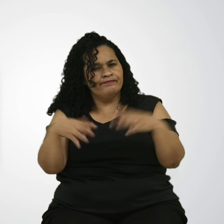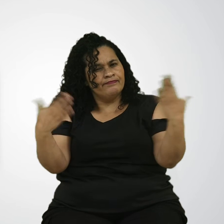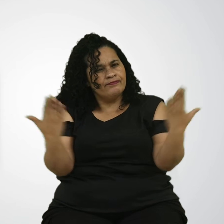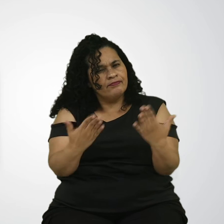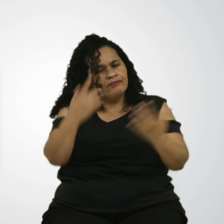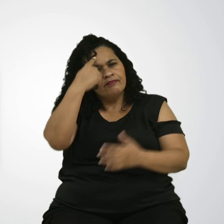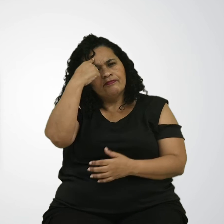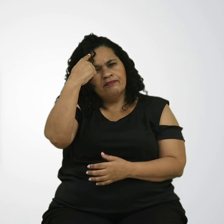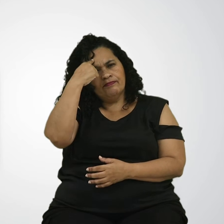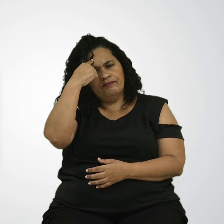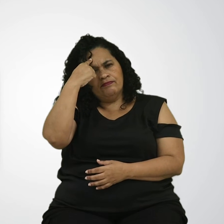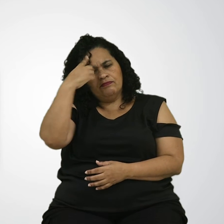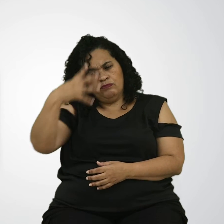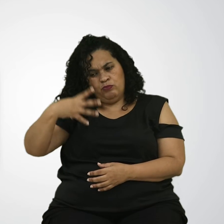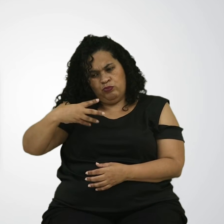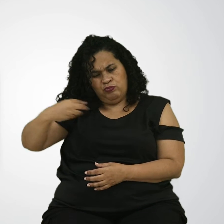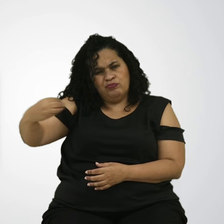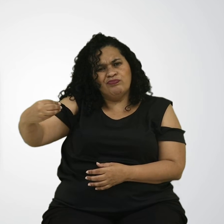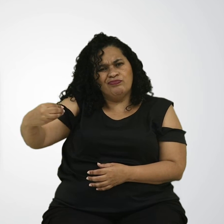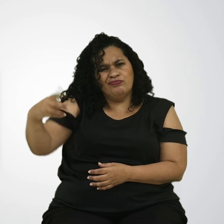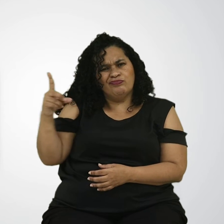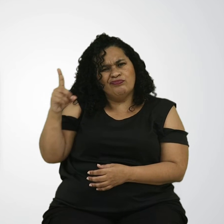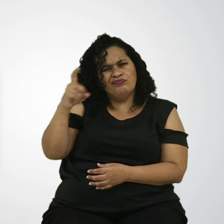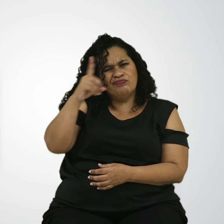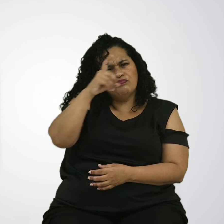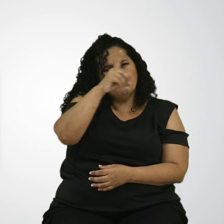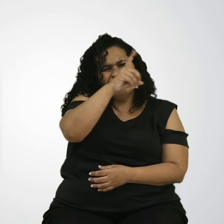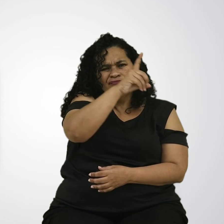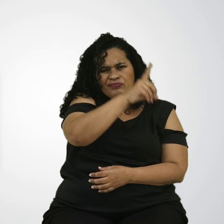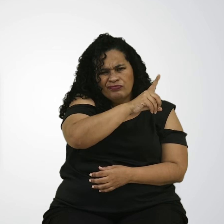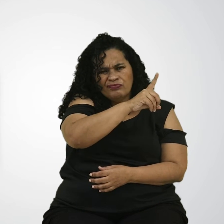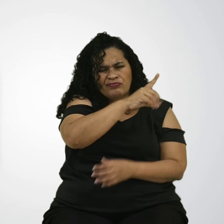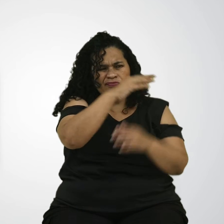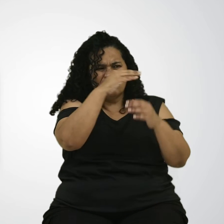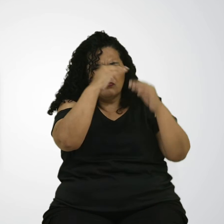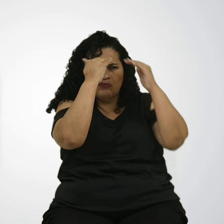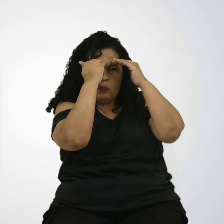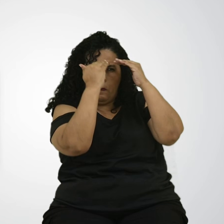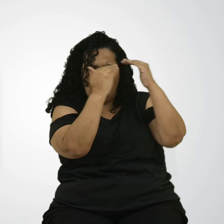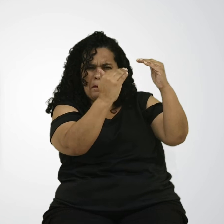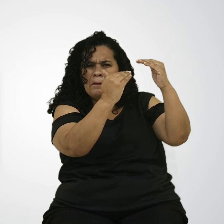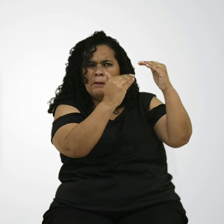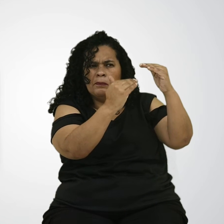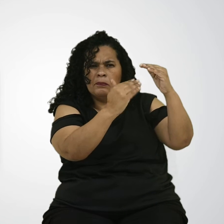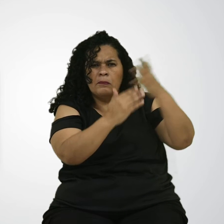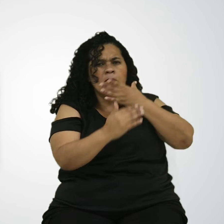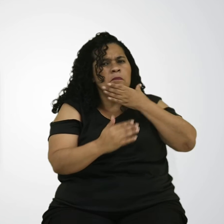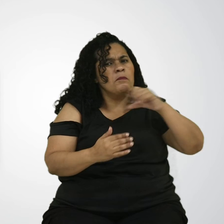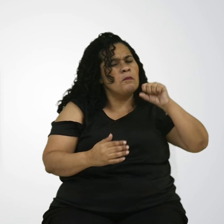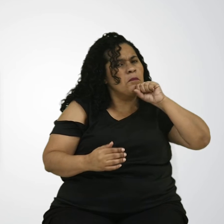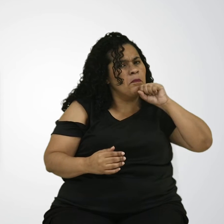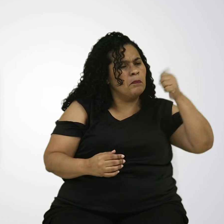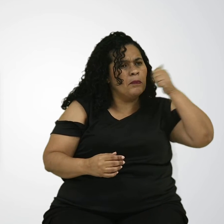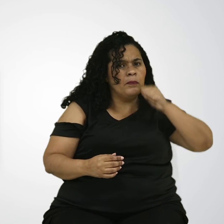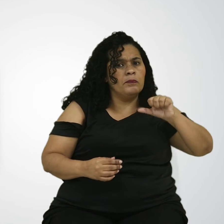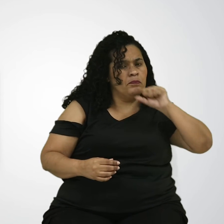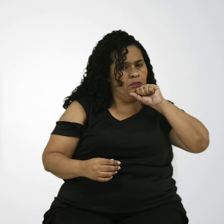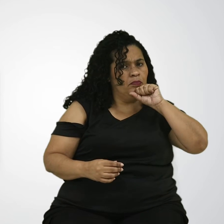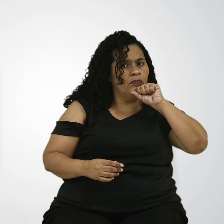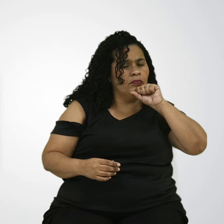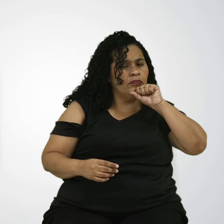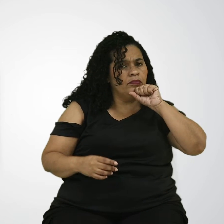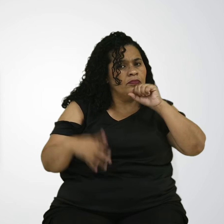geração de filhos que tem dificuldade com relação à obediência, à honra aos seus pais, por outro lado, nós temos